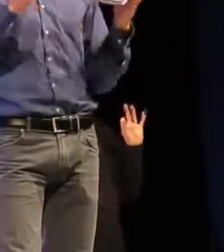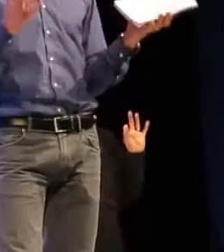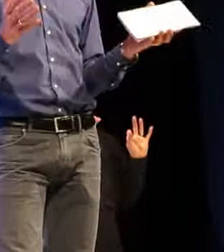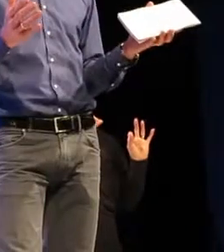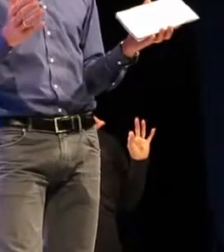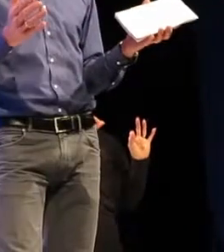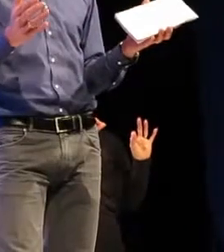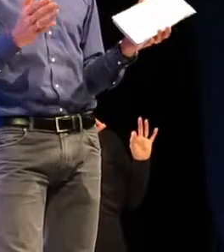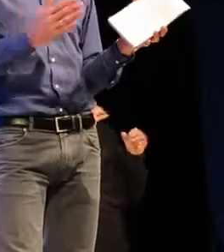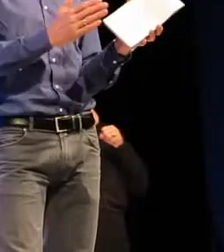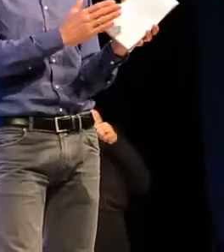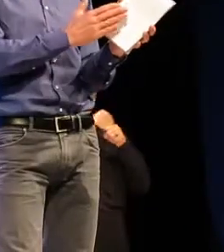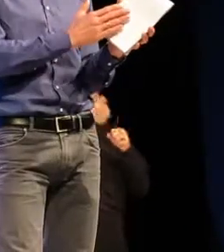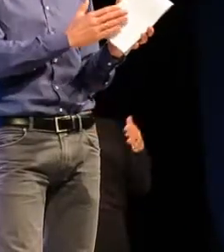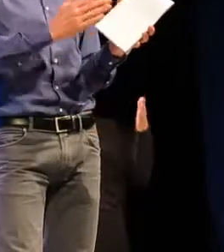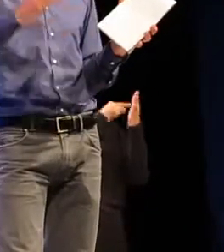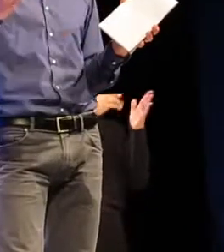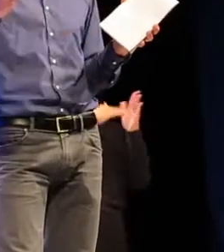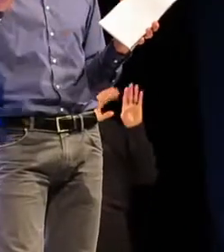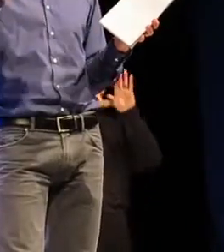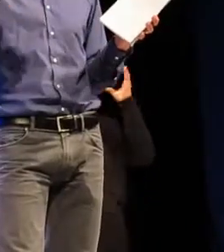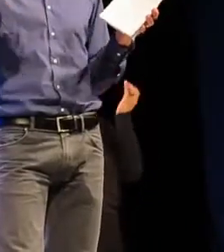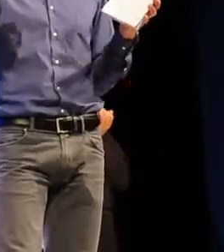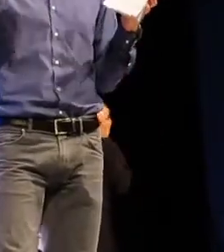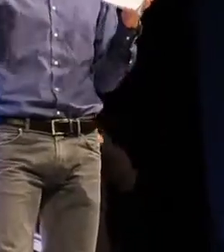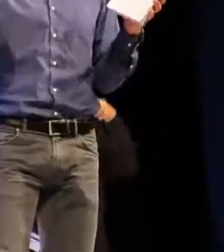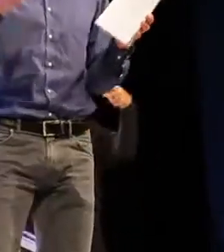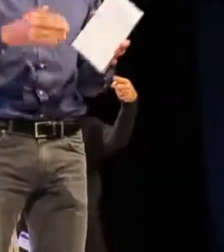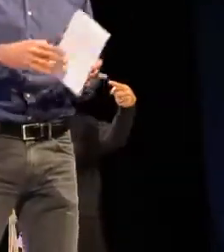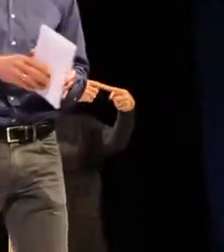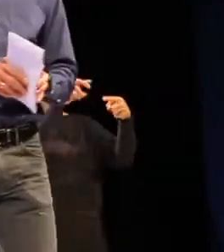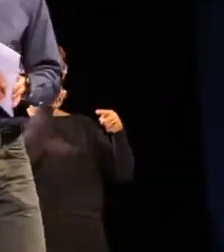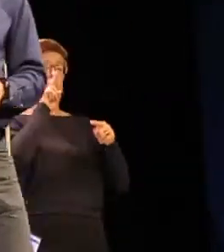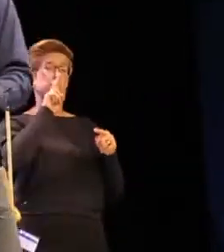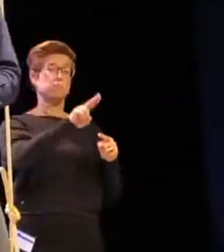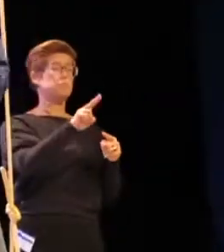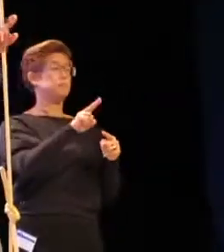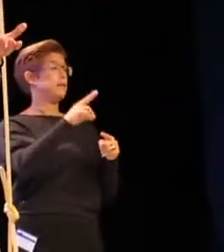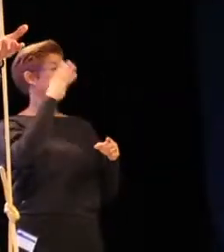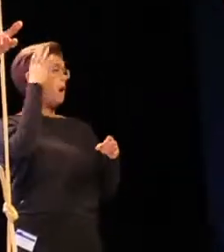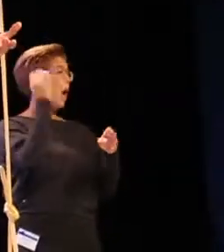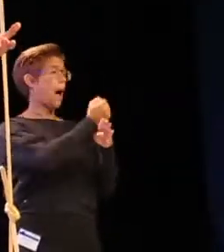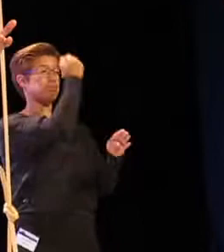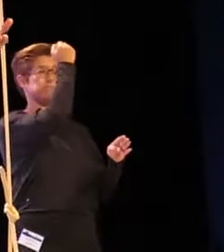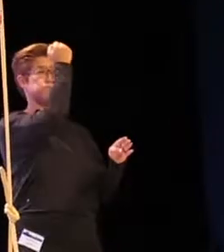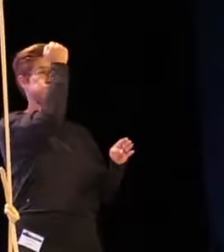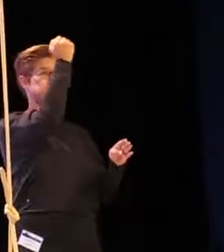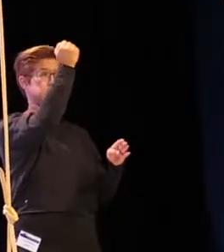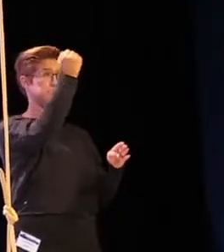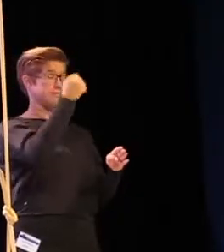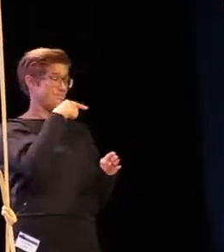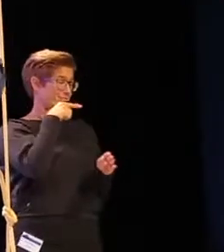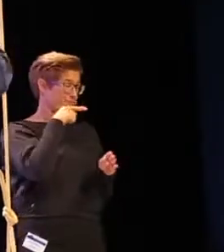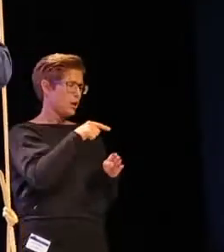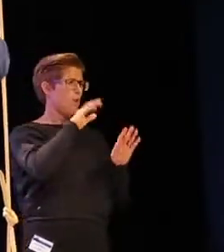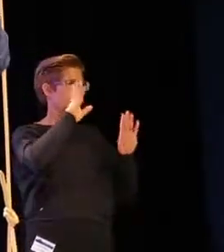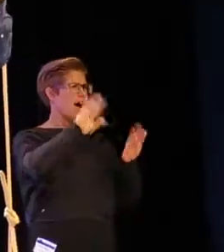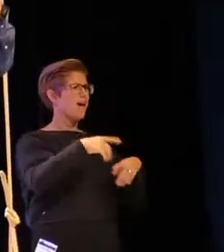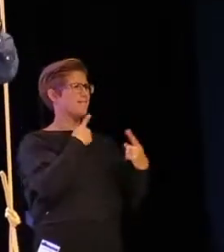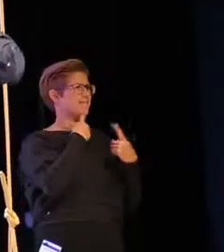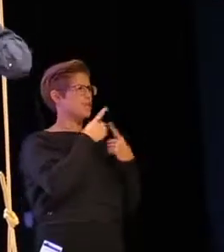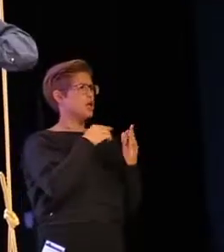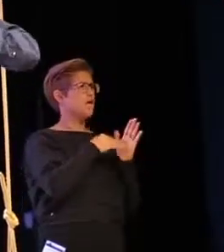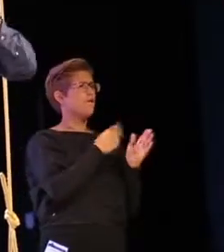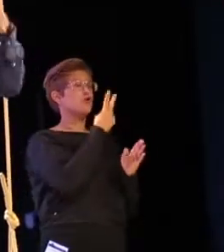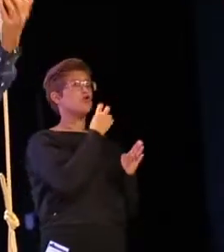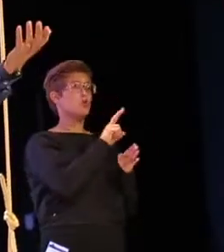en enorm framgång. Kom ihåg att det här är slutpunkten på den största konsultation som någonsin har hållits i världen. Från 2012